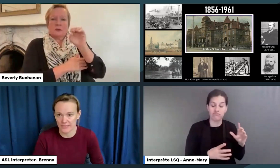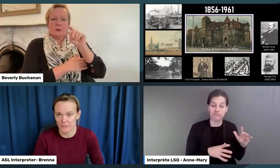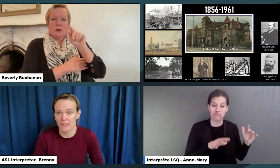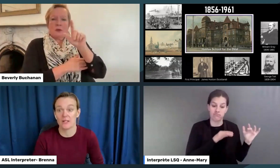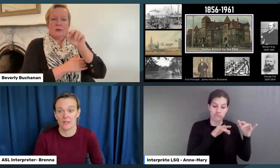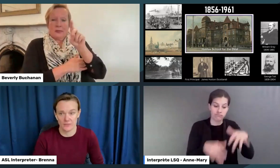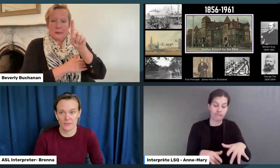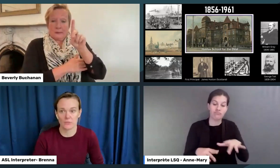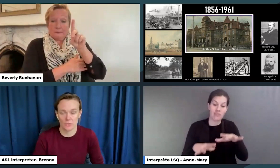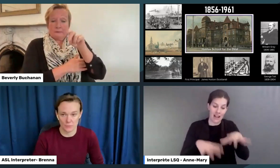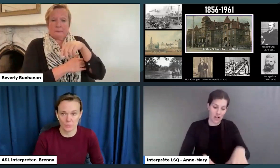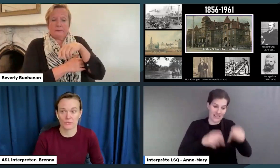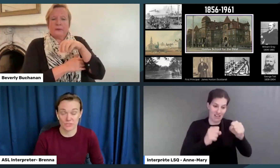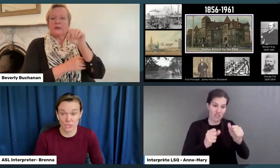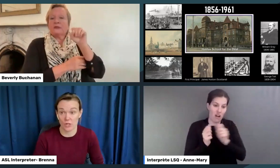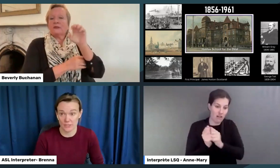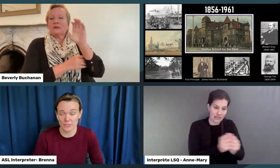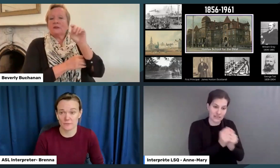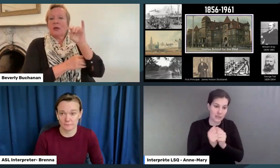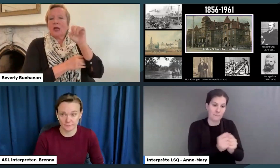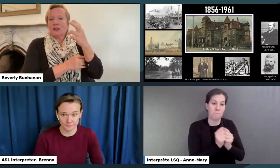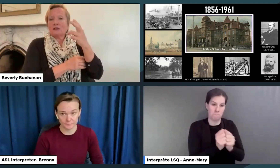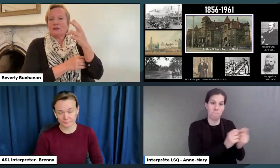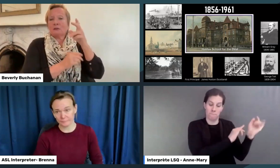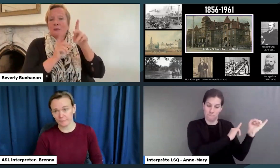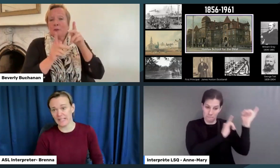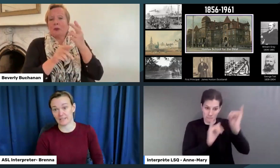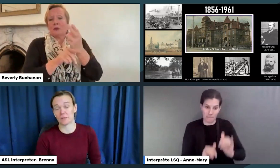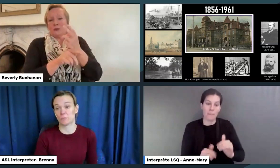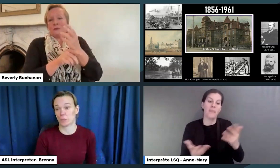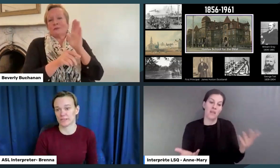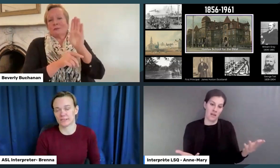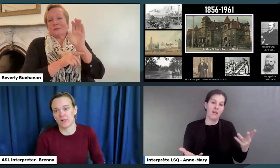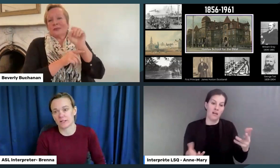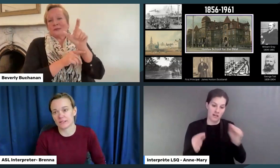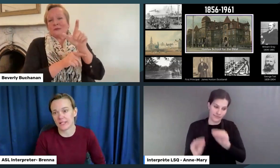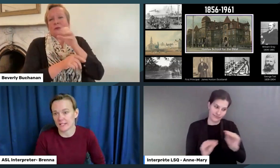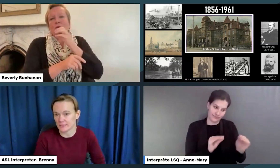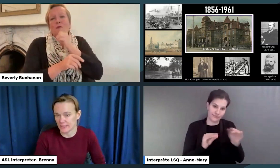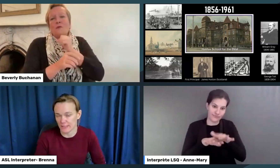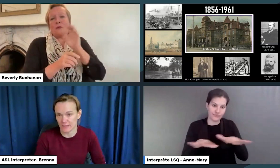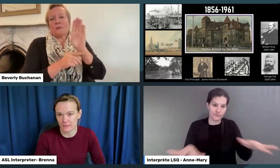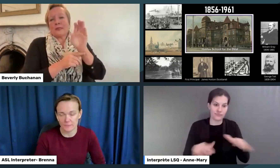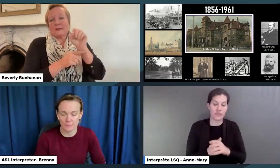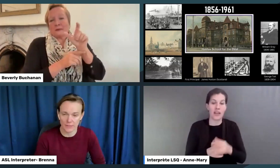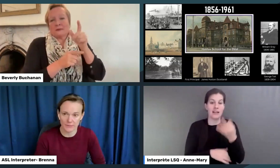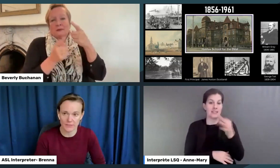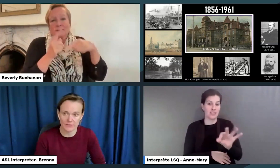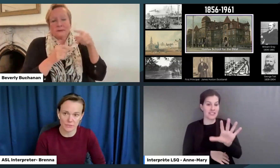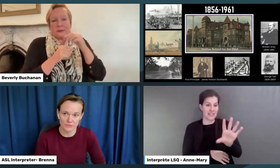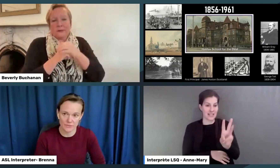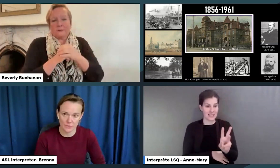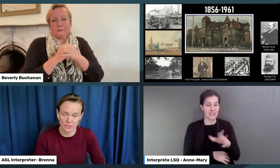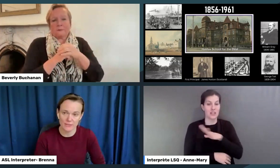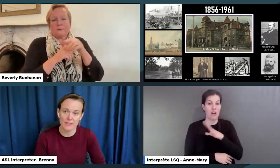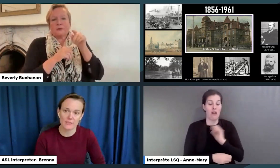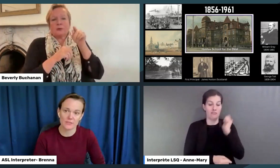organisé l'école pour les sourds d'Halifax. Ils sont tous les deux écossais, nés en Écosse. Ils ont fait la migration